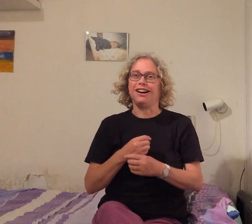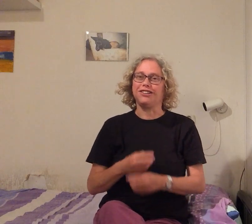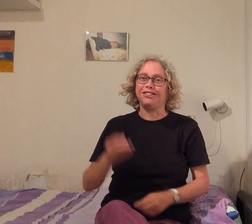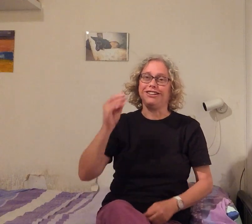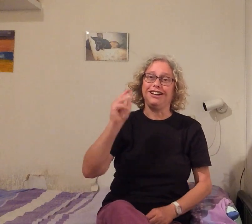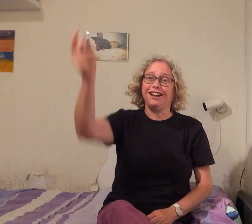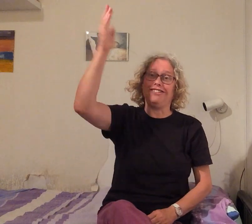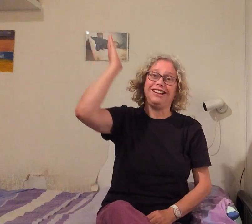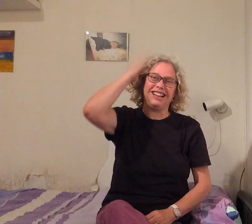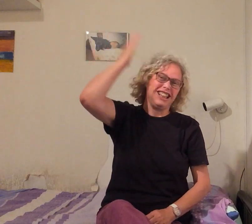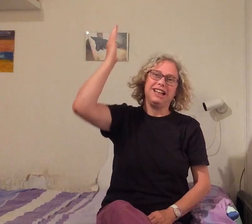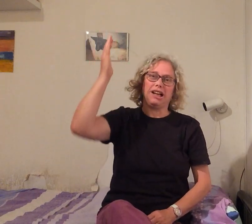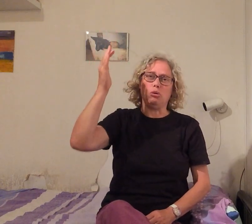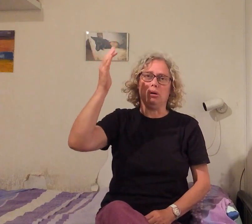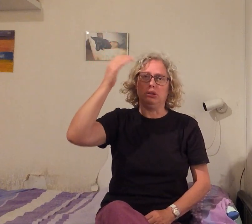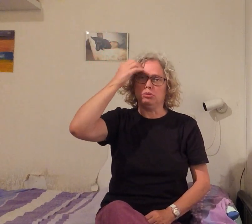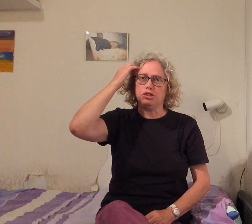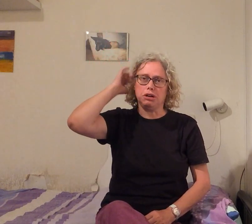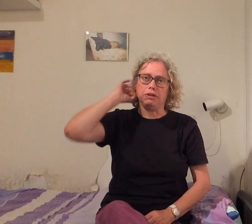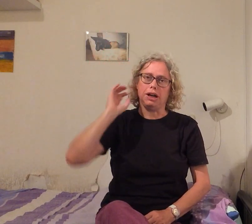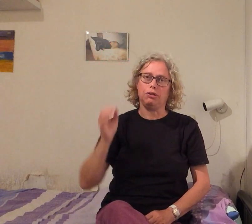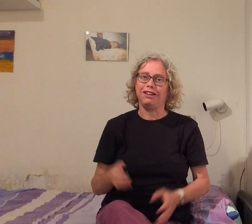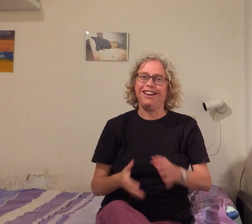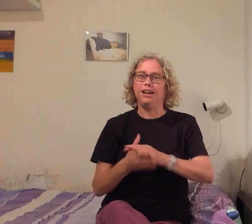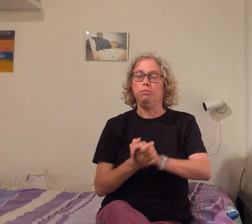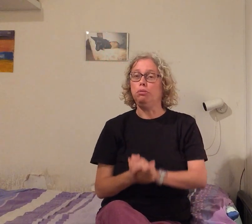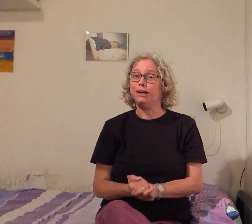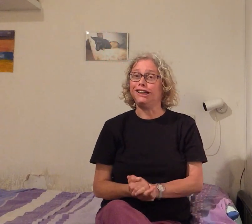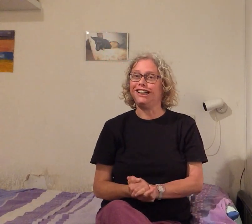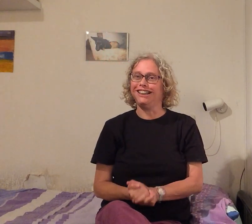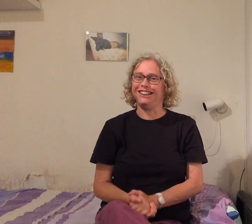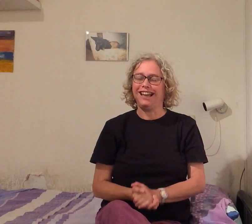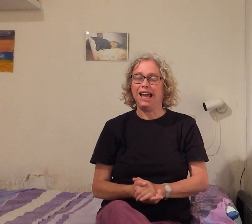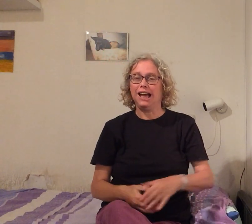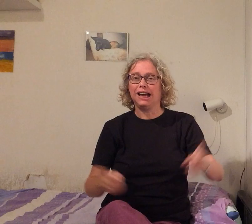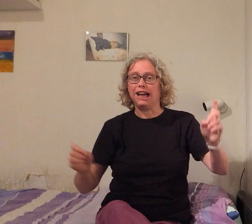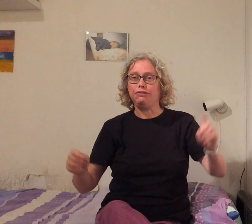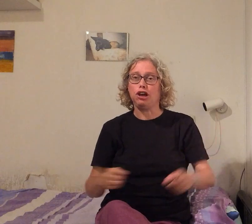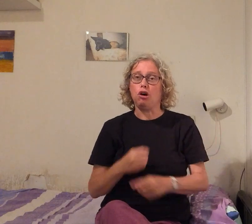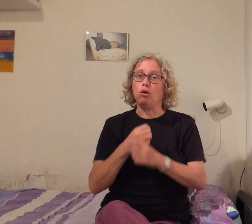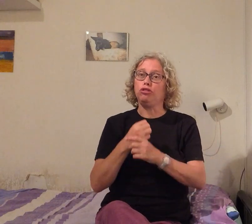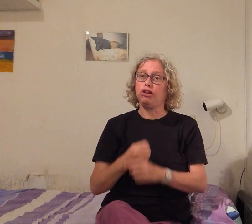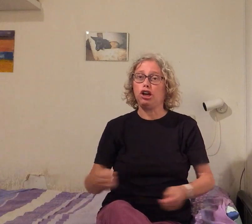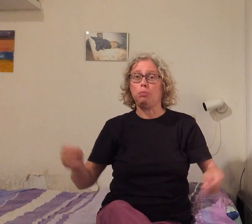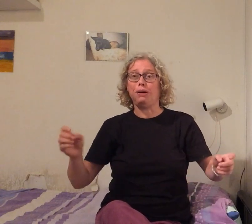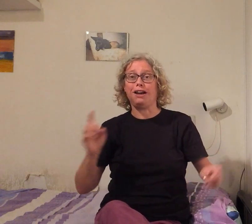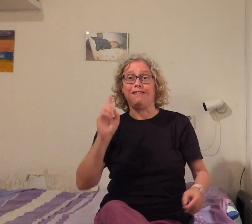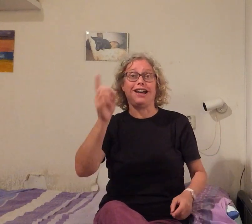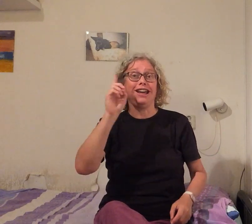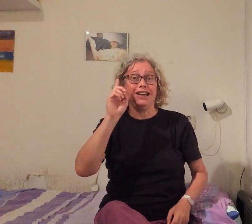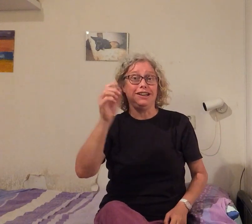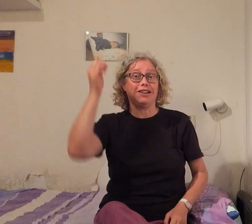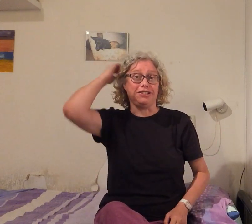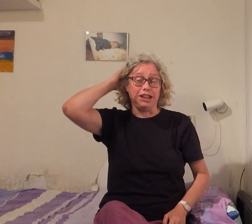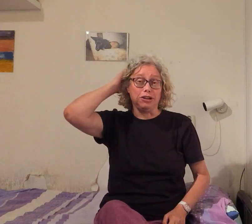kat een lul, oh, doe ik mezelf een lul weg, bloeper. Geef de grond aan een plafai, dat die